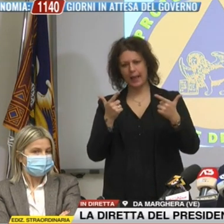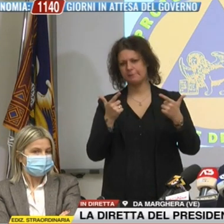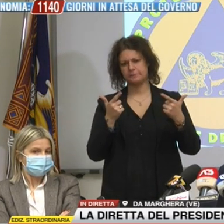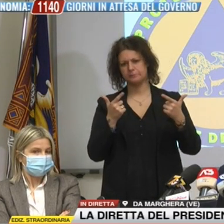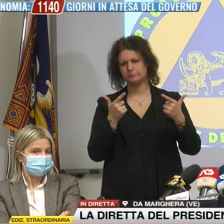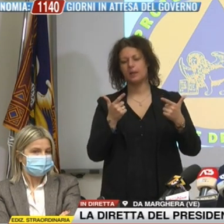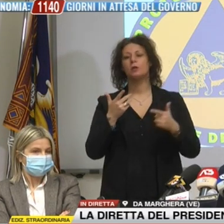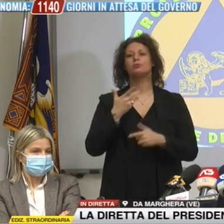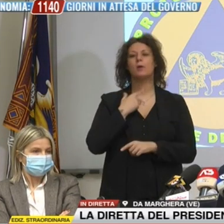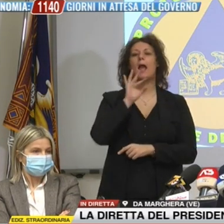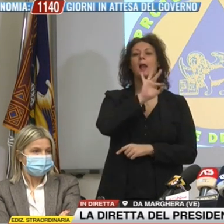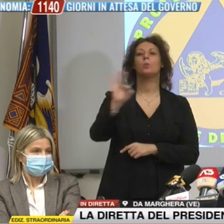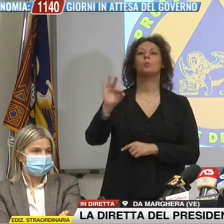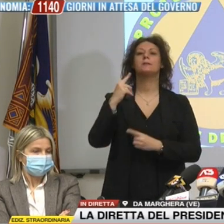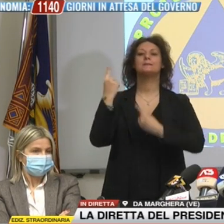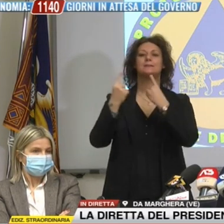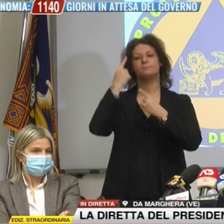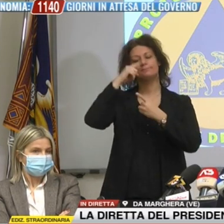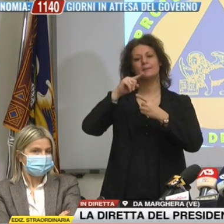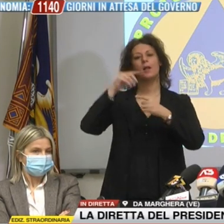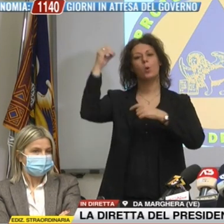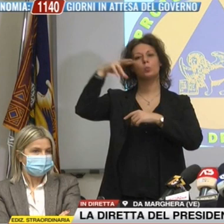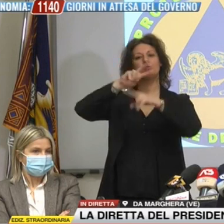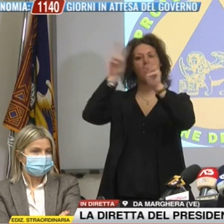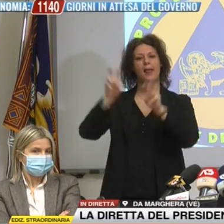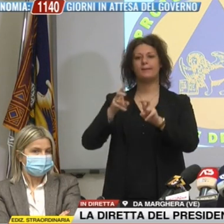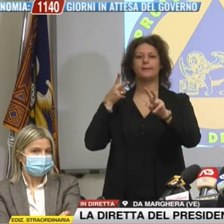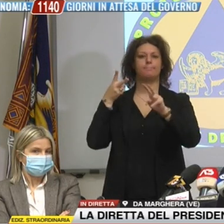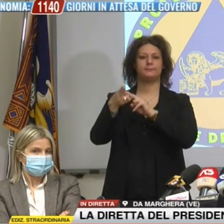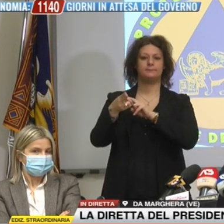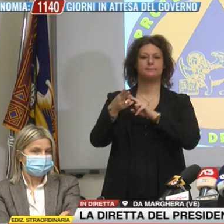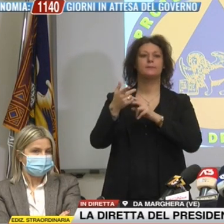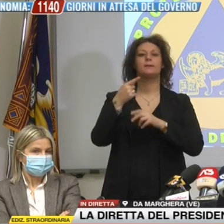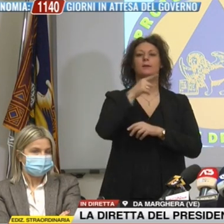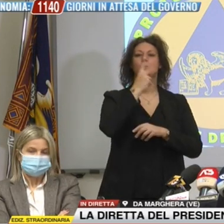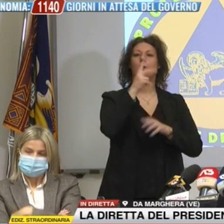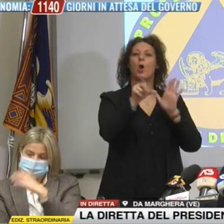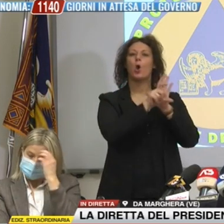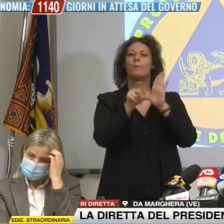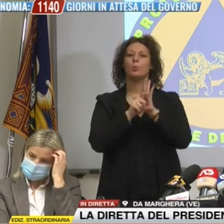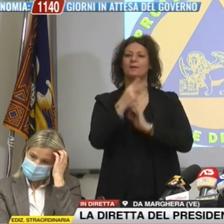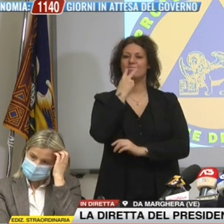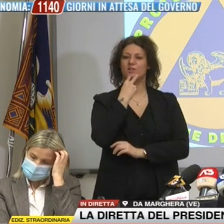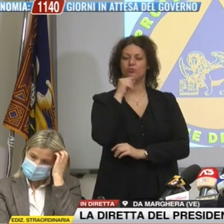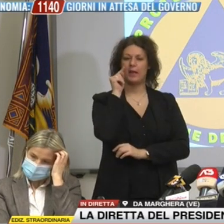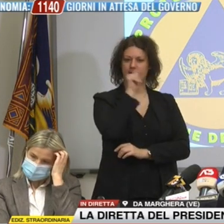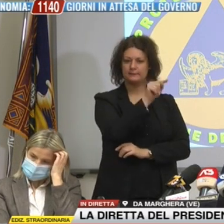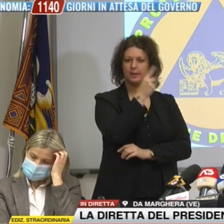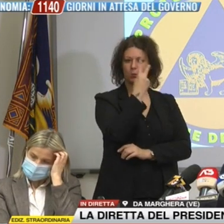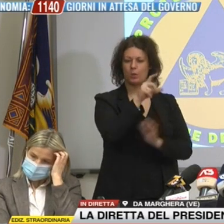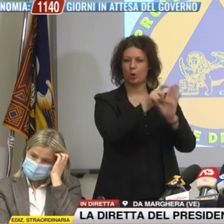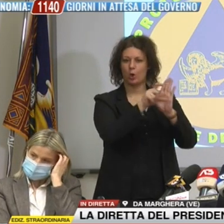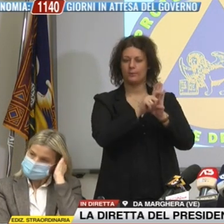di energia elettrica, erano 2.400 questa mattina in provincia di Vicenza, in due comuni della provincia di Vicenza,